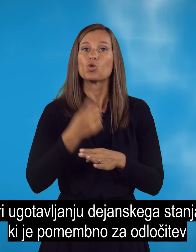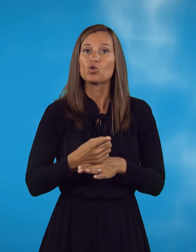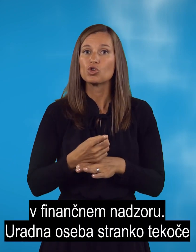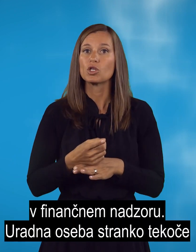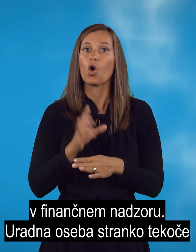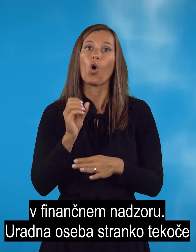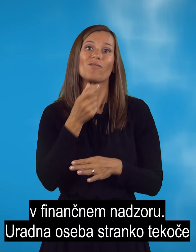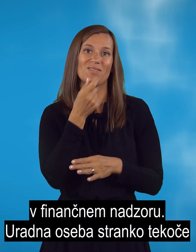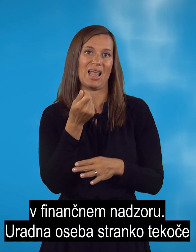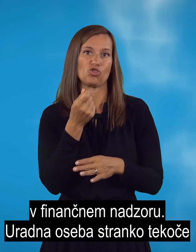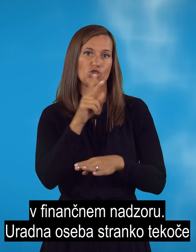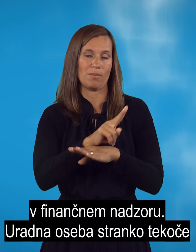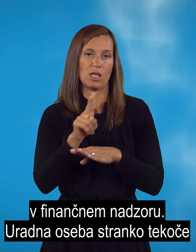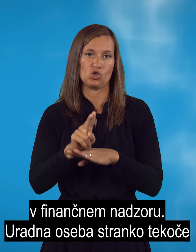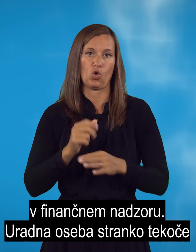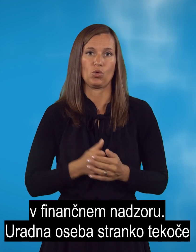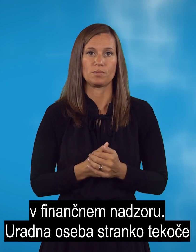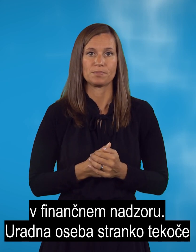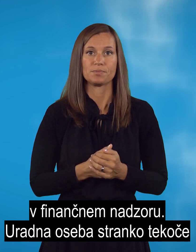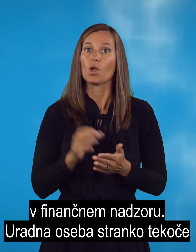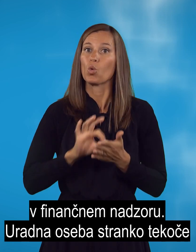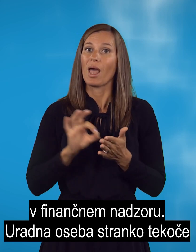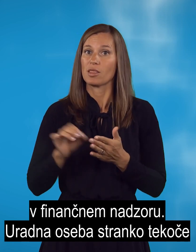v finančnem nadzoru. Uradna oseba